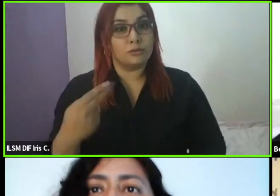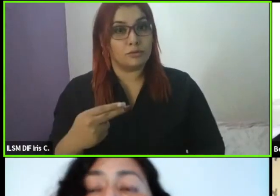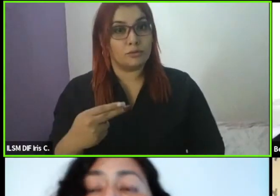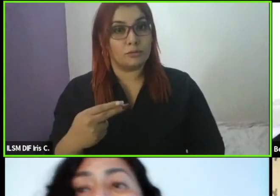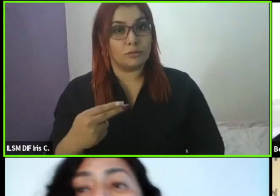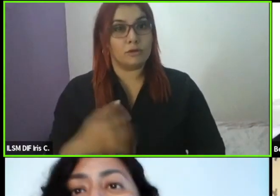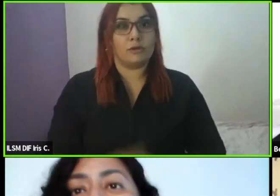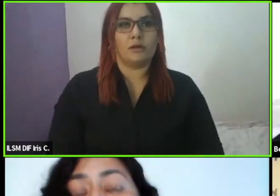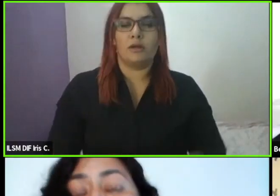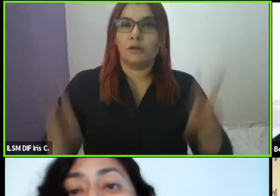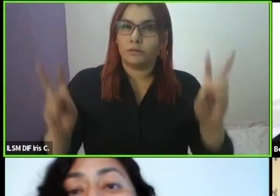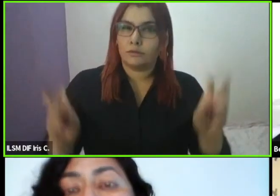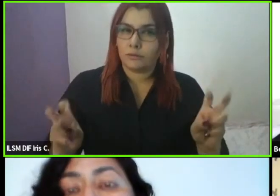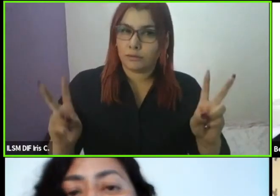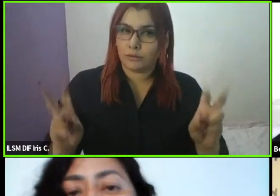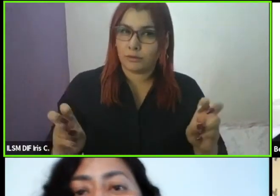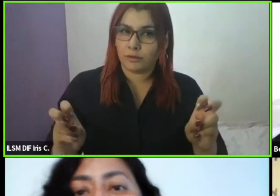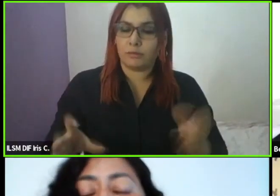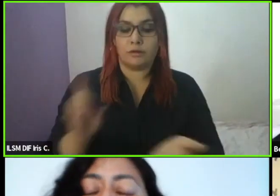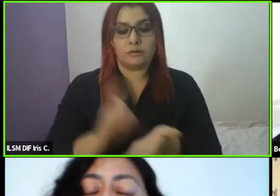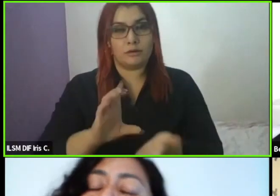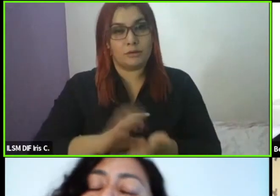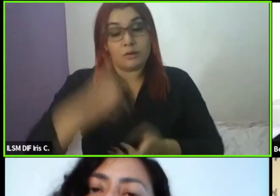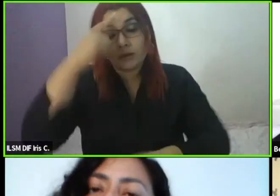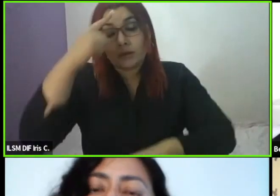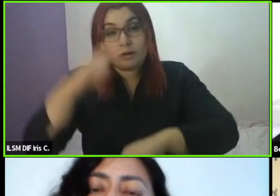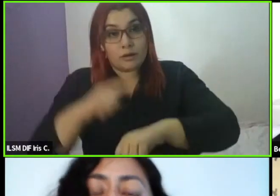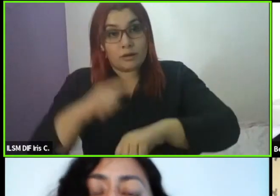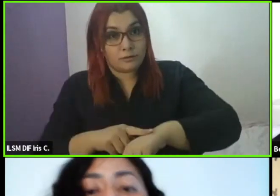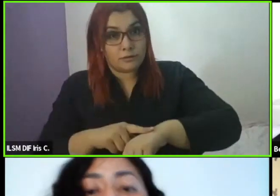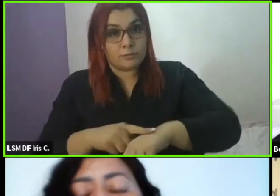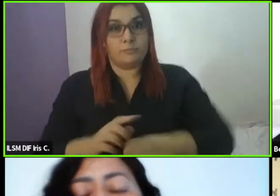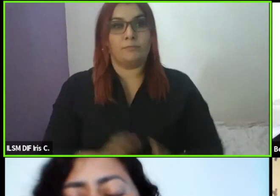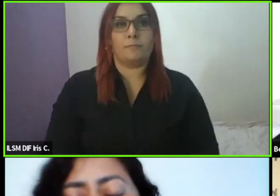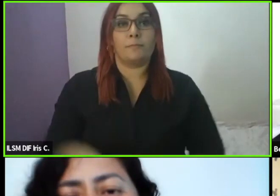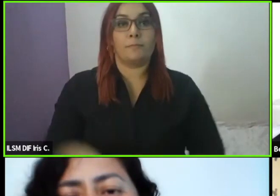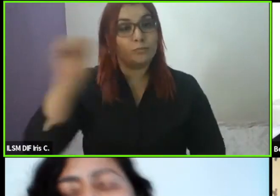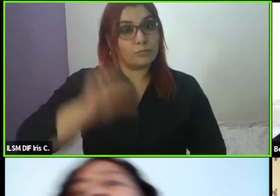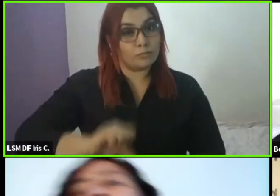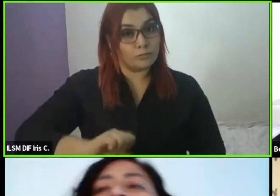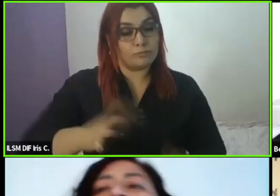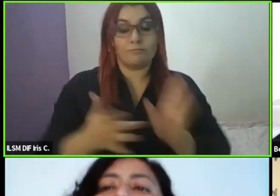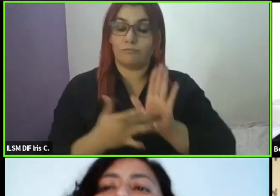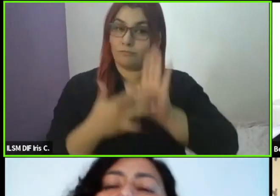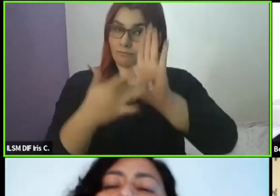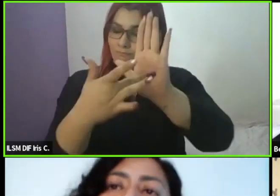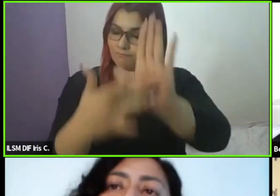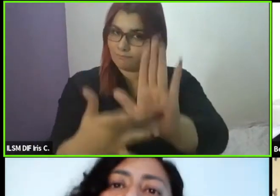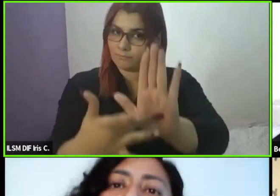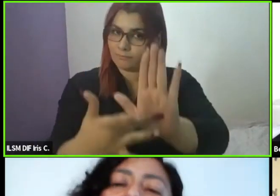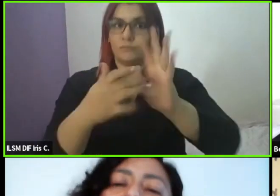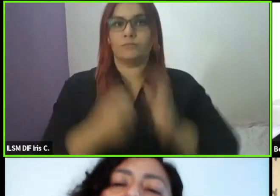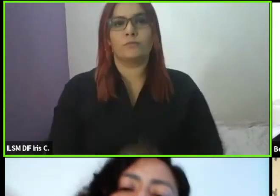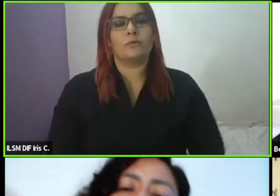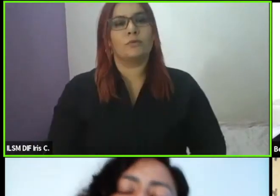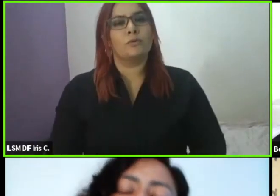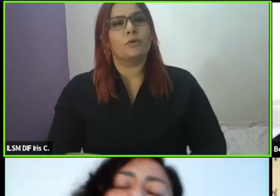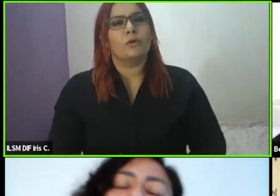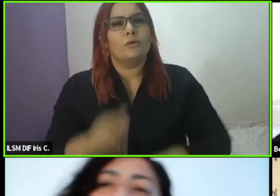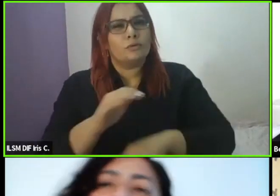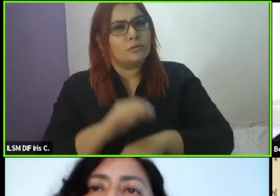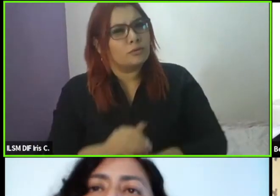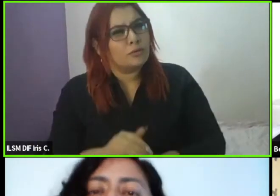definiciones contemporáneas sobre la discapacidad. Y el día de hoy nos honra con su presencia un amigo,